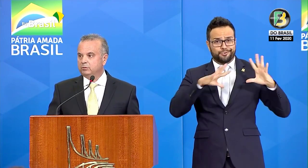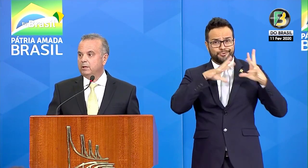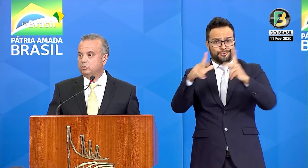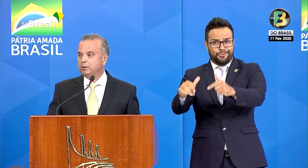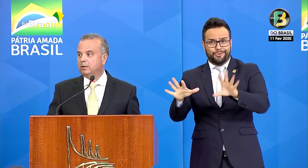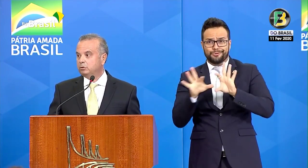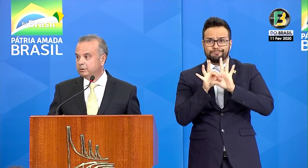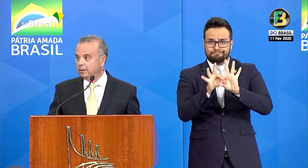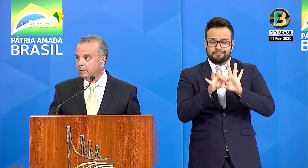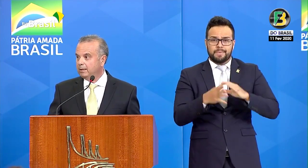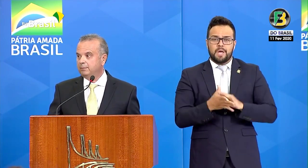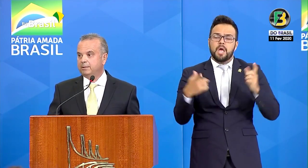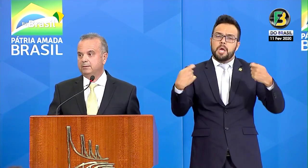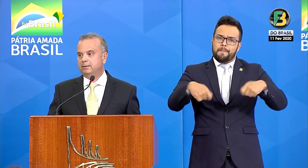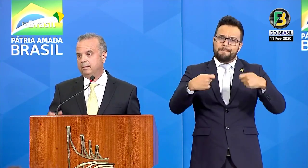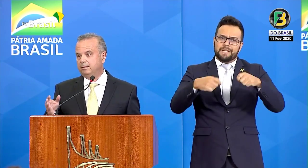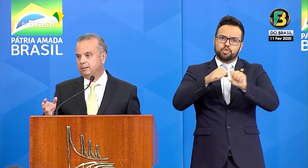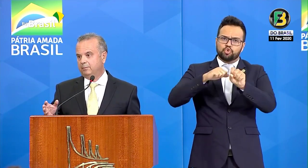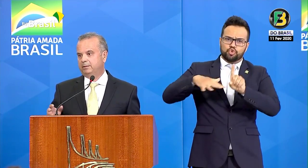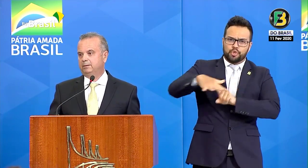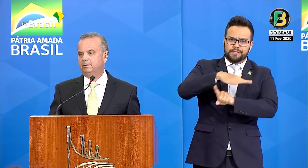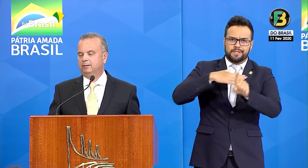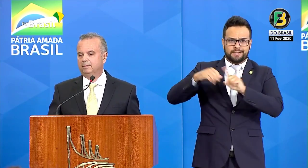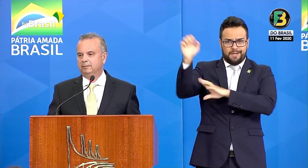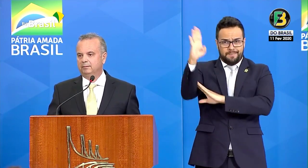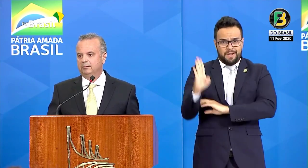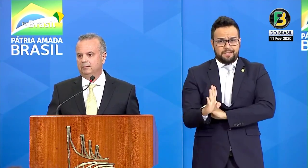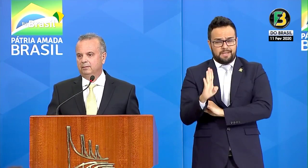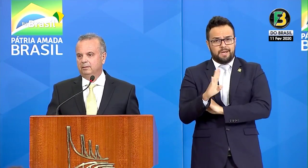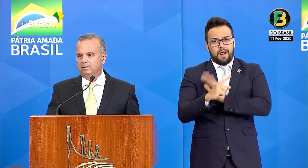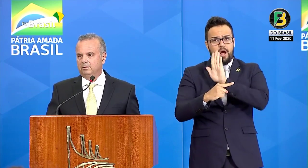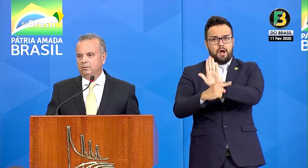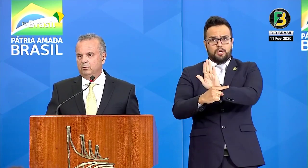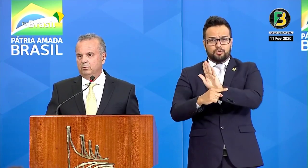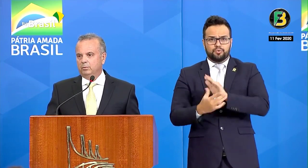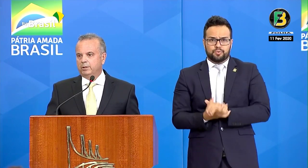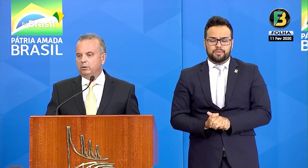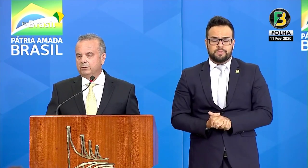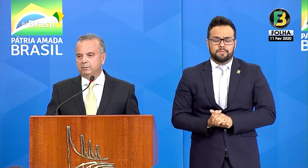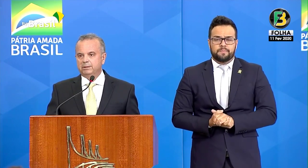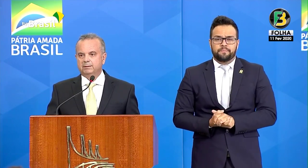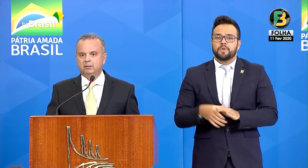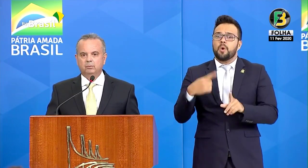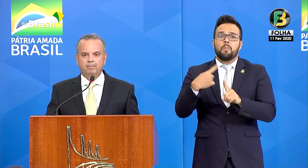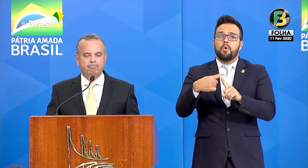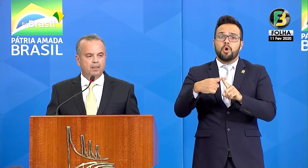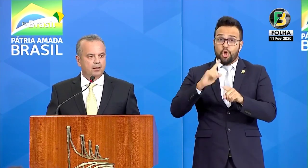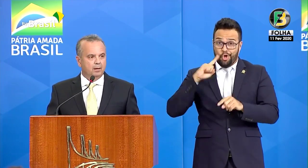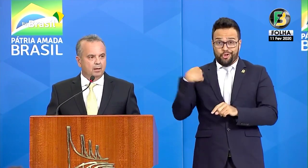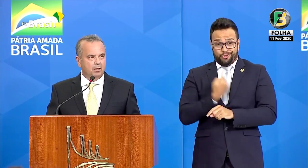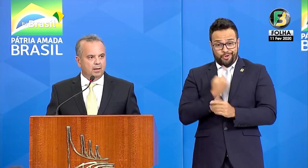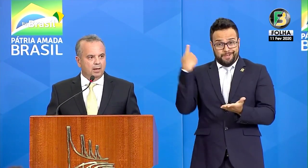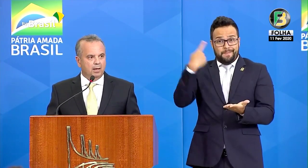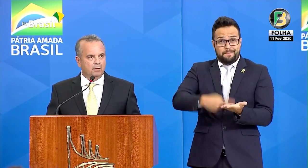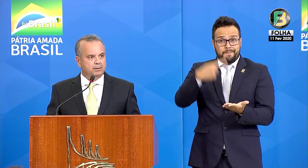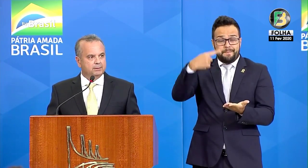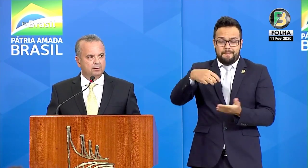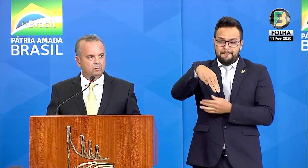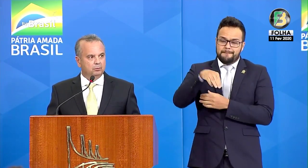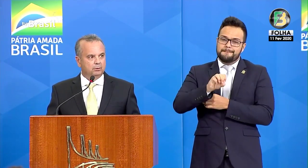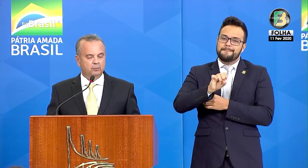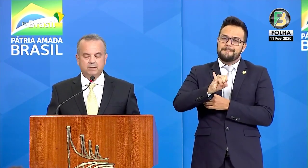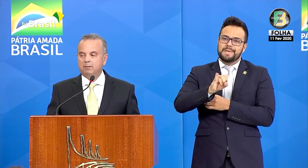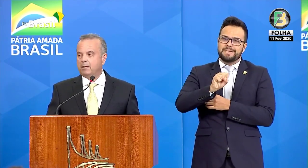Eu preciso da ajuda da sociedade brasileira aqui representada. Porque a nossa missão é